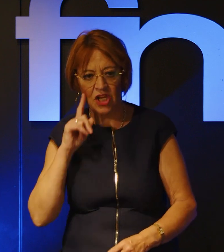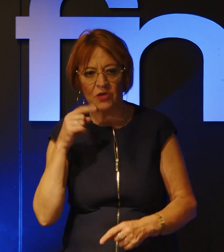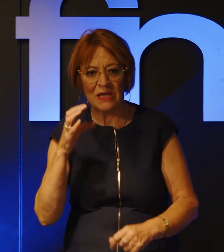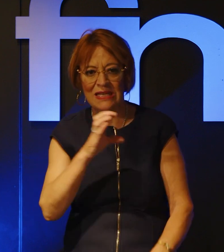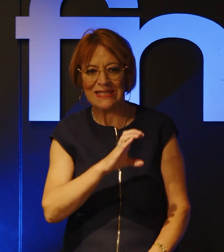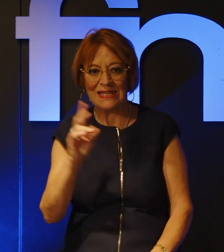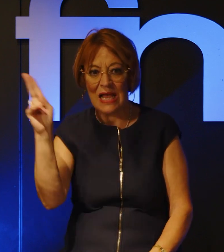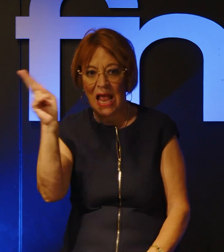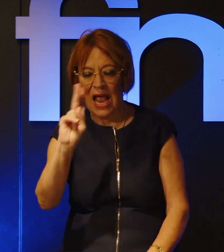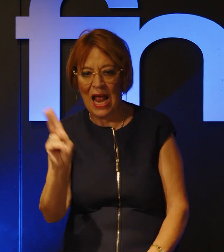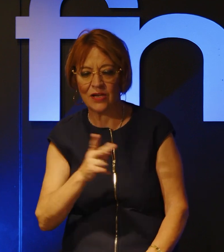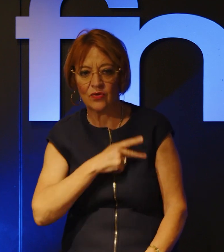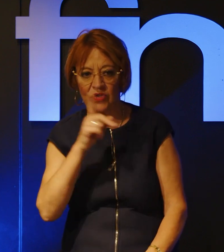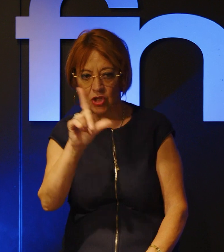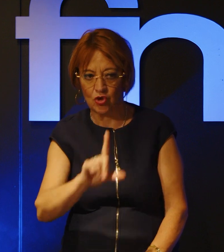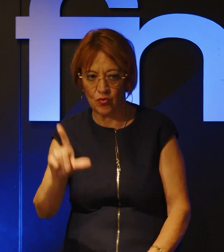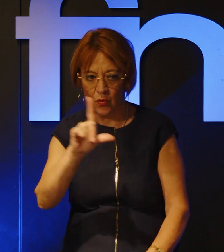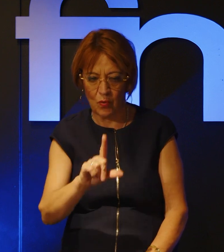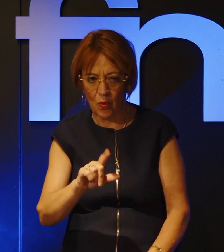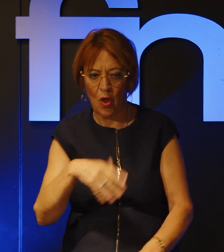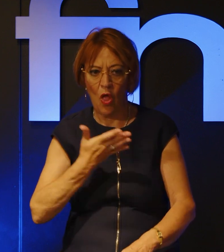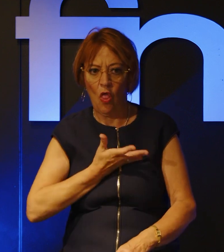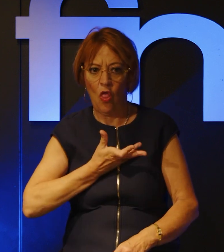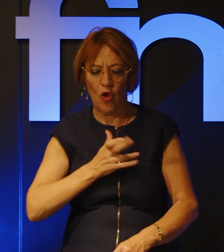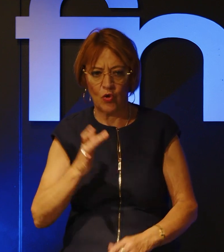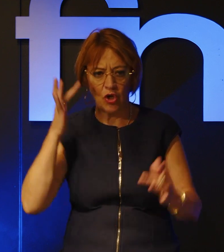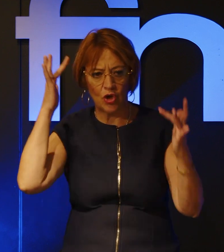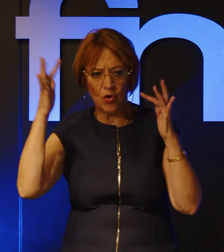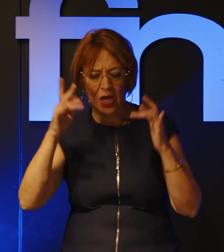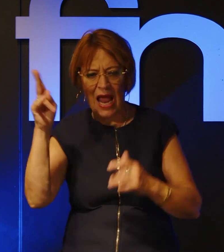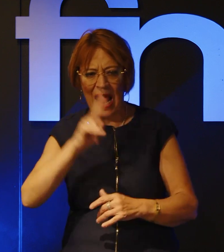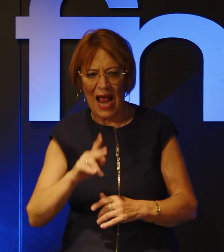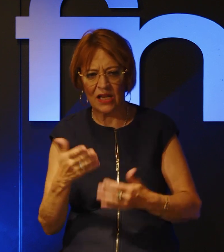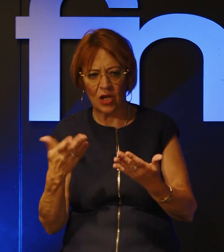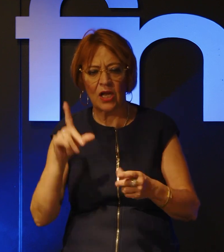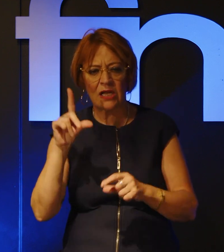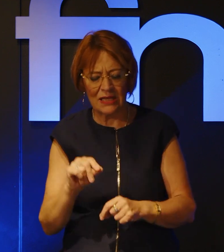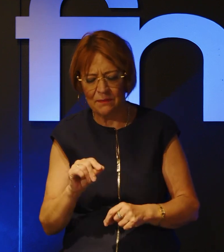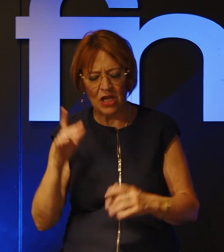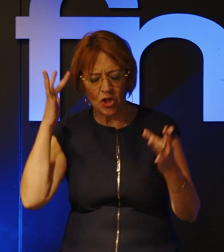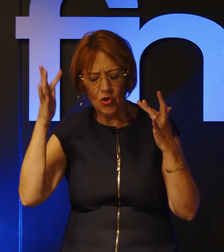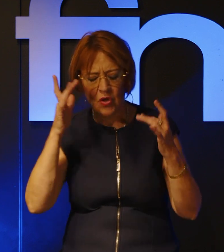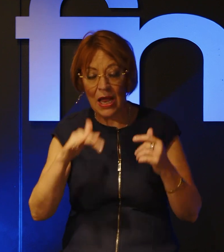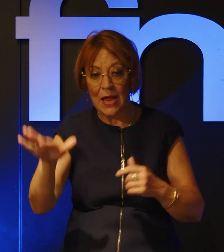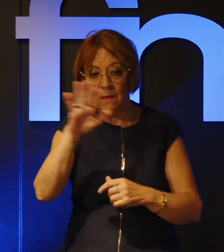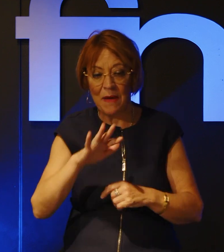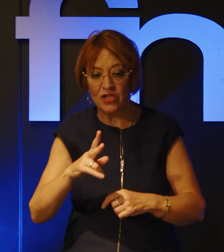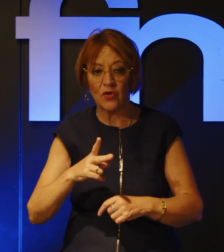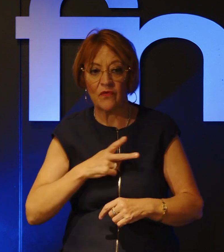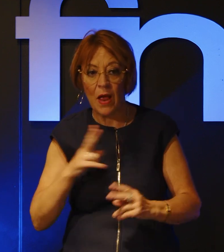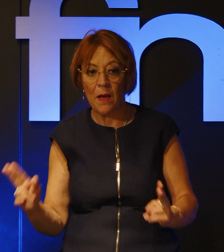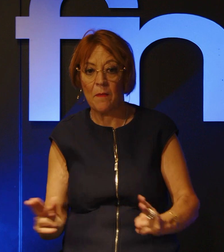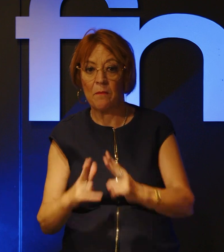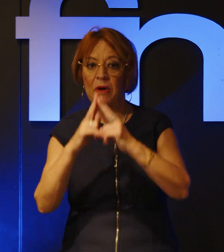ciências da arte Universidade de Lisboa e pós-doutorado em História e teoria da arte contemporânea e teoria de imagem na universit